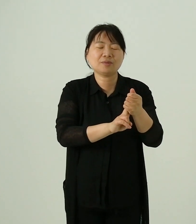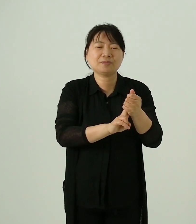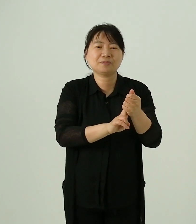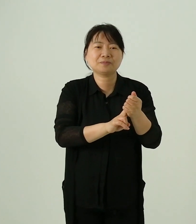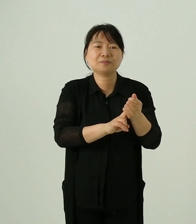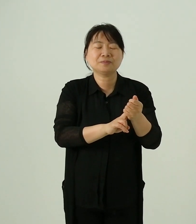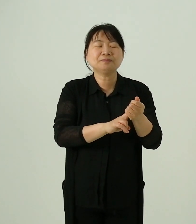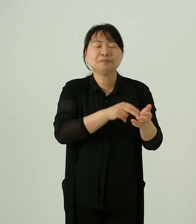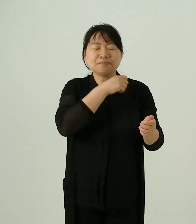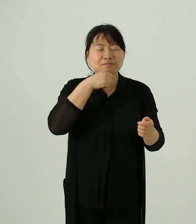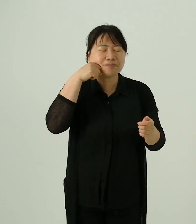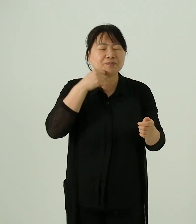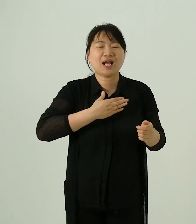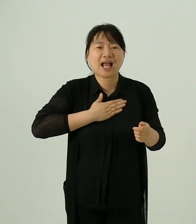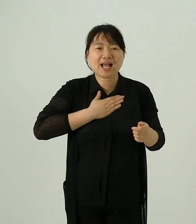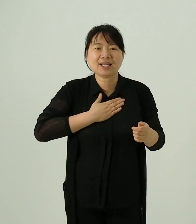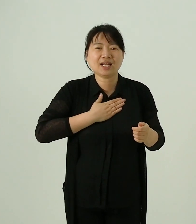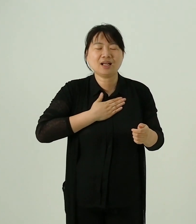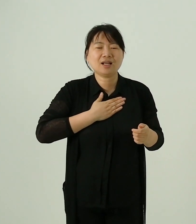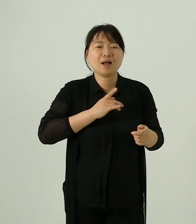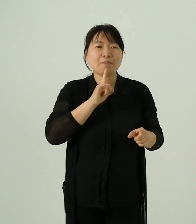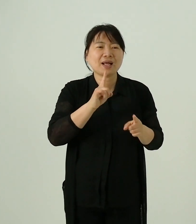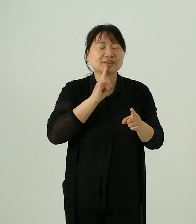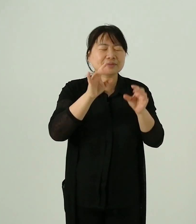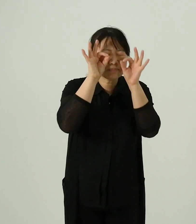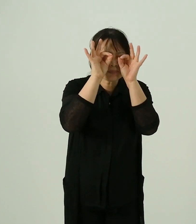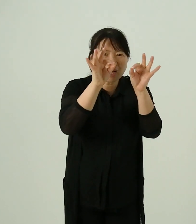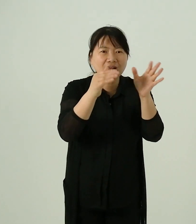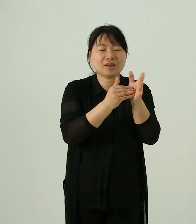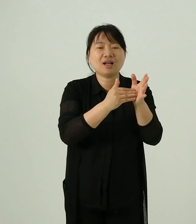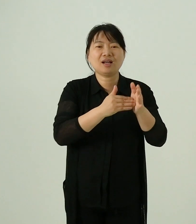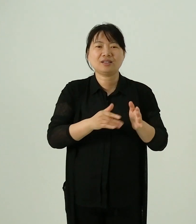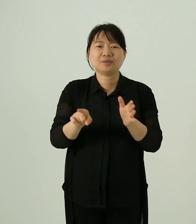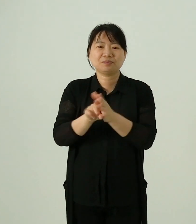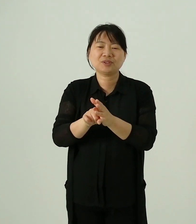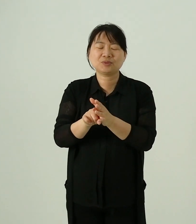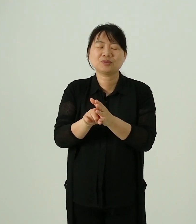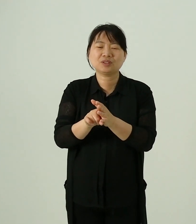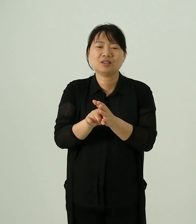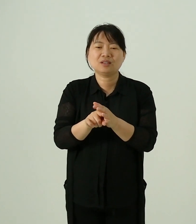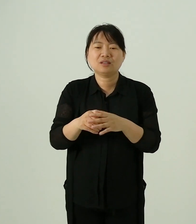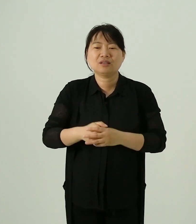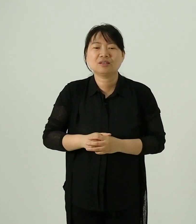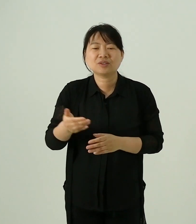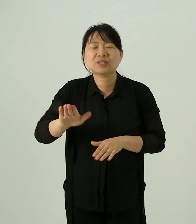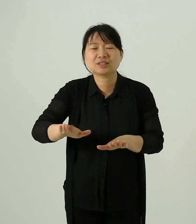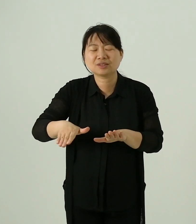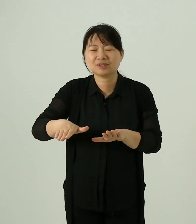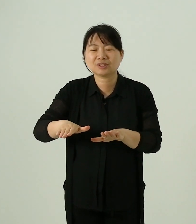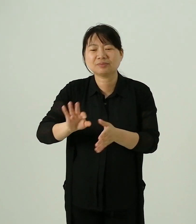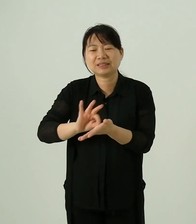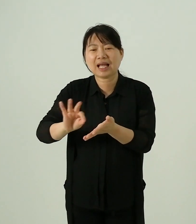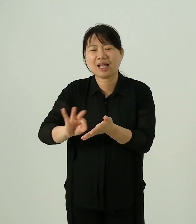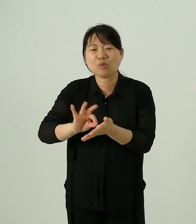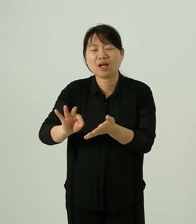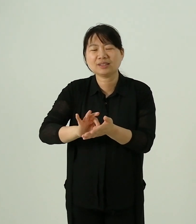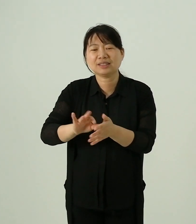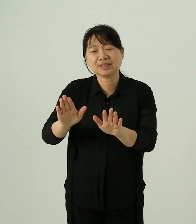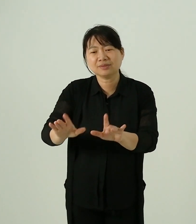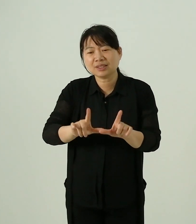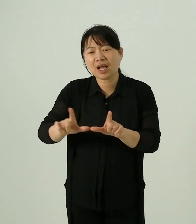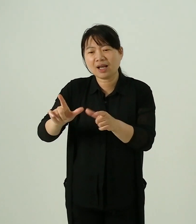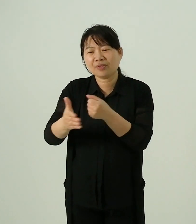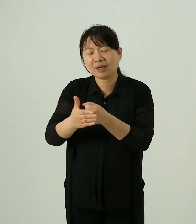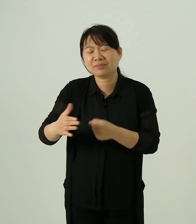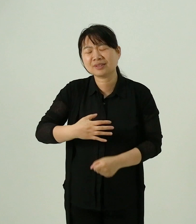들었어요. 그런데도 먹고 입고 쓰는 염려에 묶여서 걱정을 하고 염려를 하는 것은